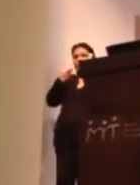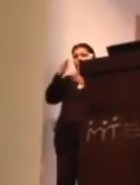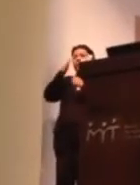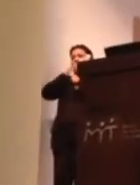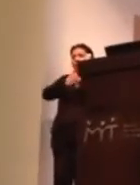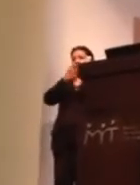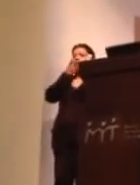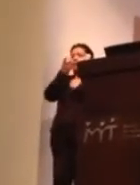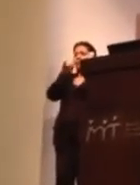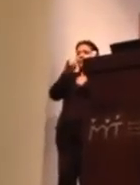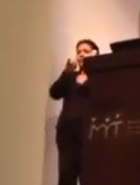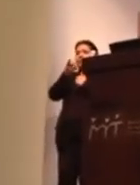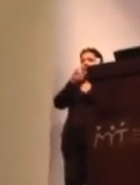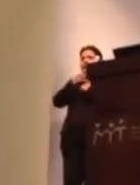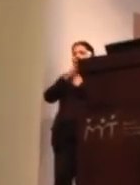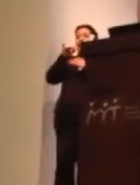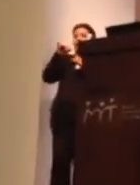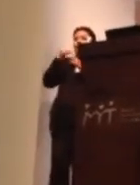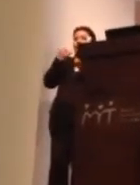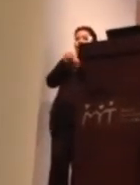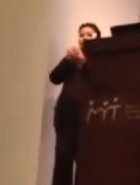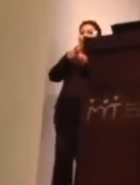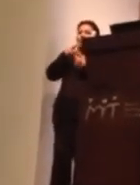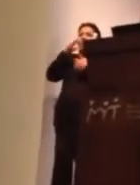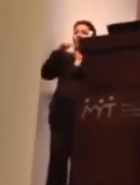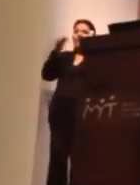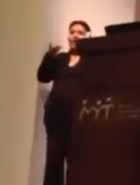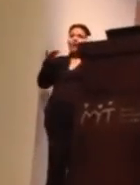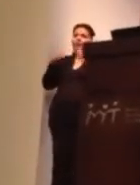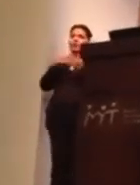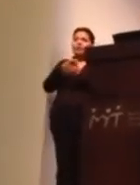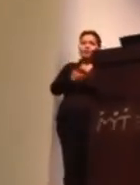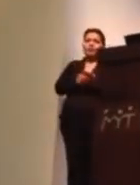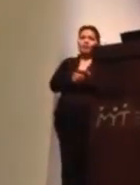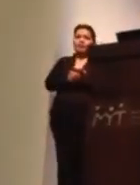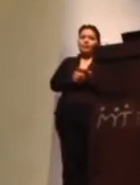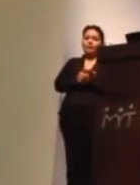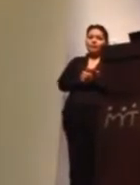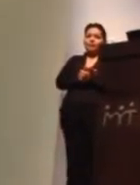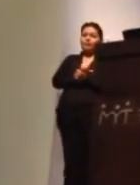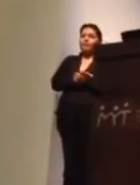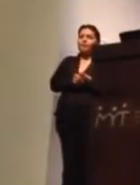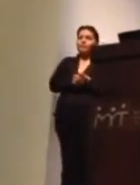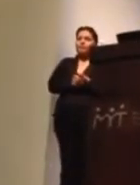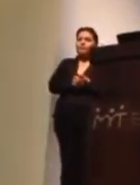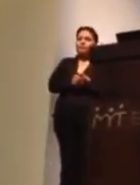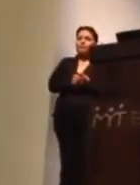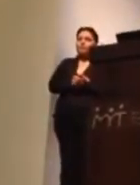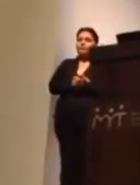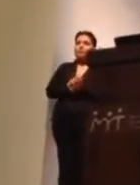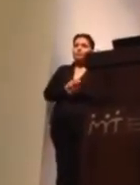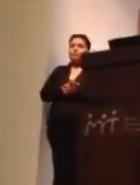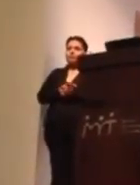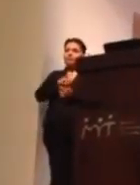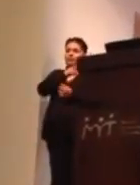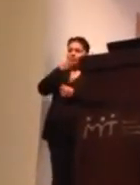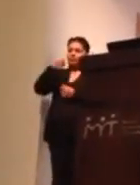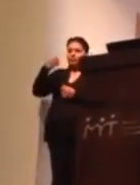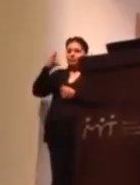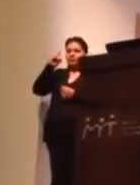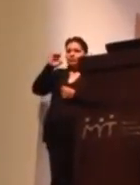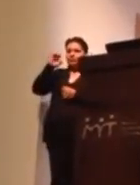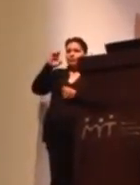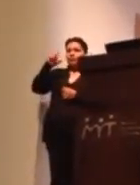de comentar que el impacto del sueño es importante. El episodio delta en el cerebro es